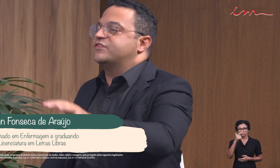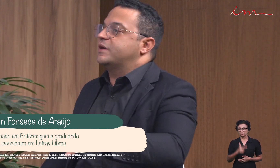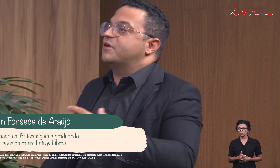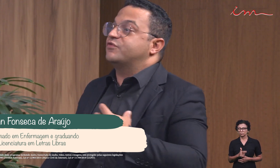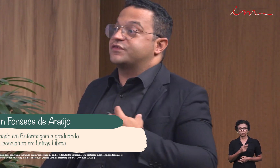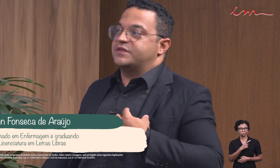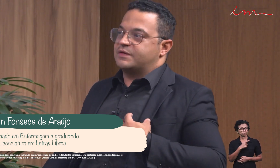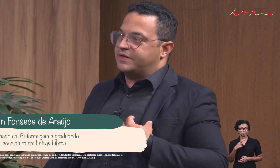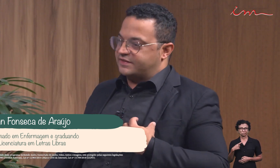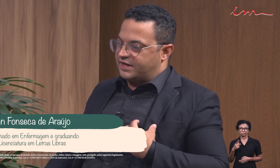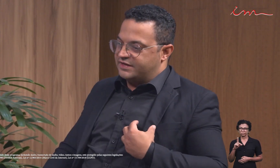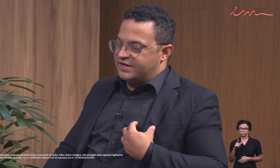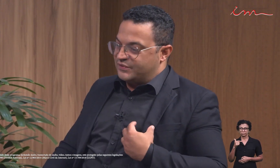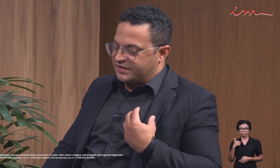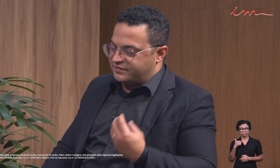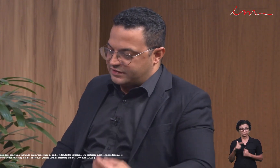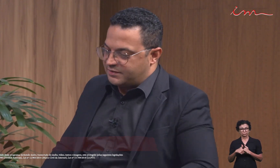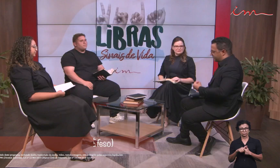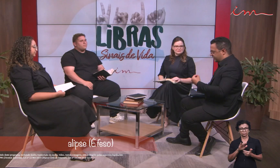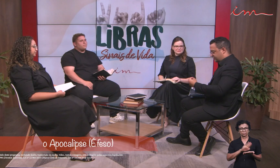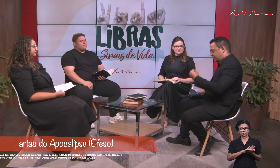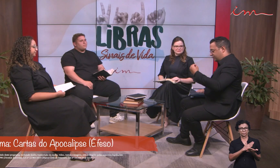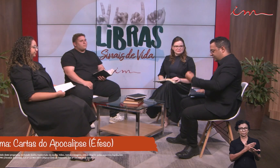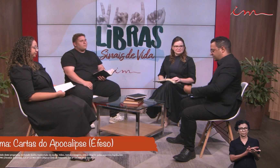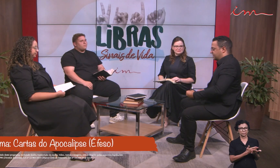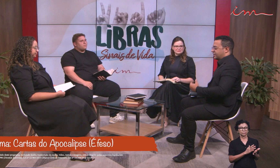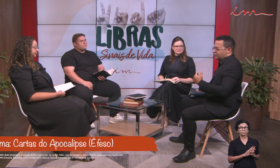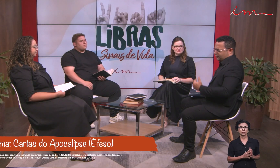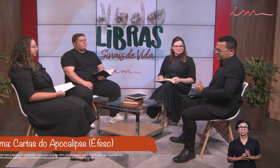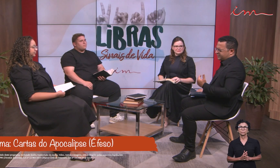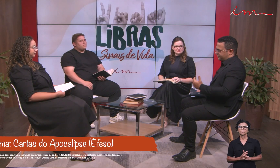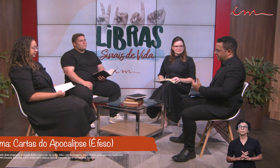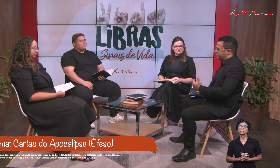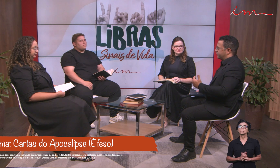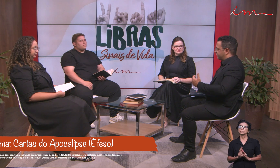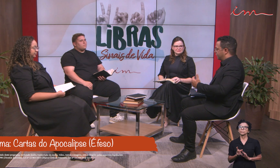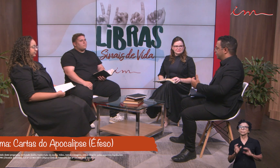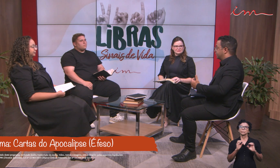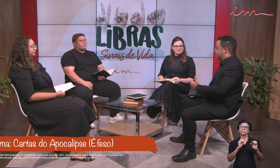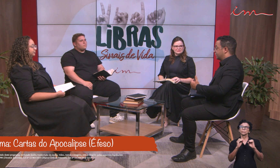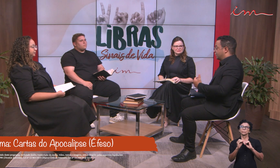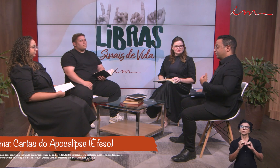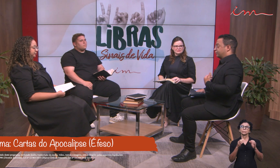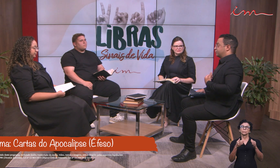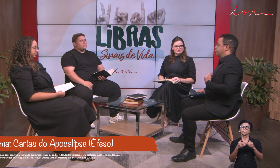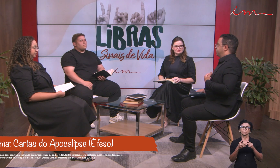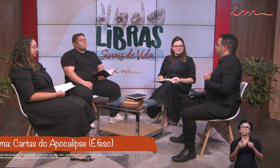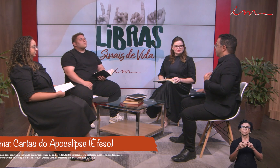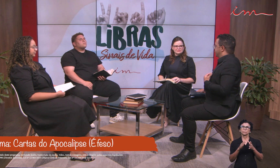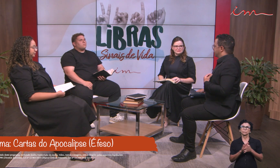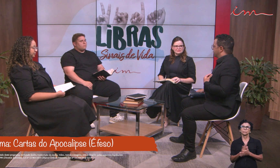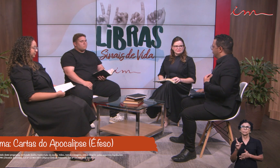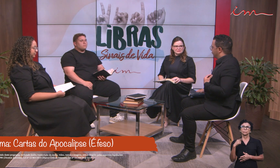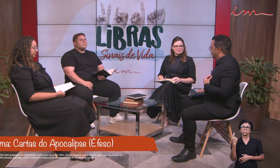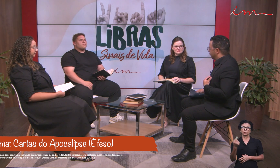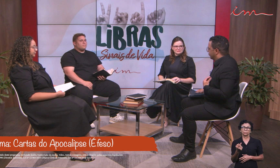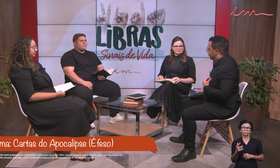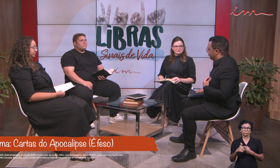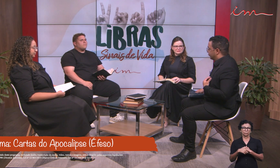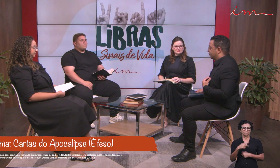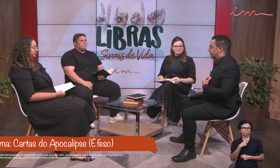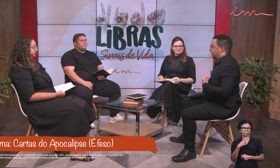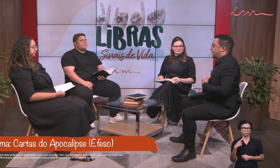vai nisso, e minha função é interpretar. Porque a Exatamente. gente sempre enfatiza na oficina, e aqui no programa já várias vezes a gente falou sobre isso. Nós não somos pastores do